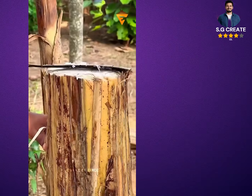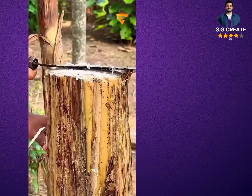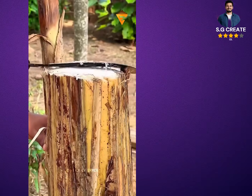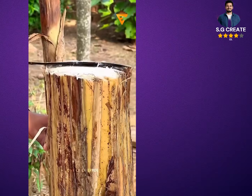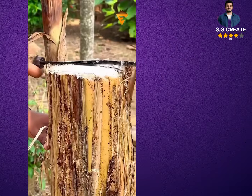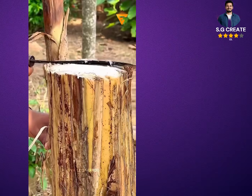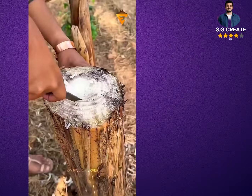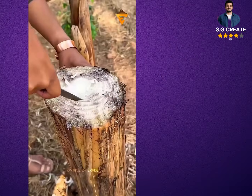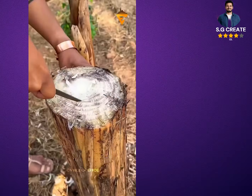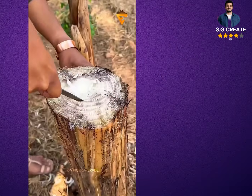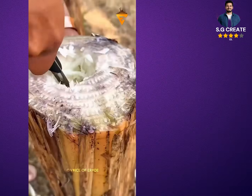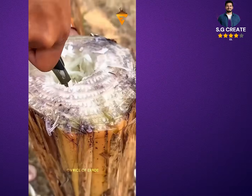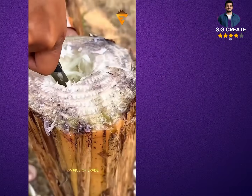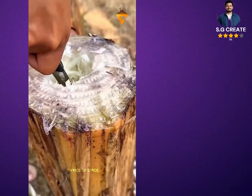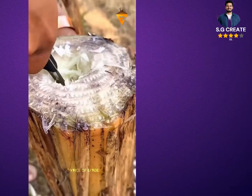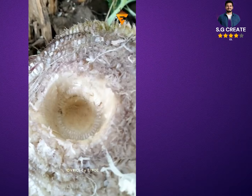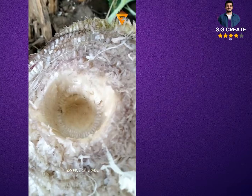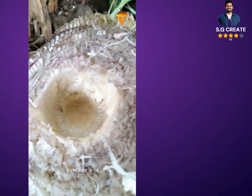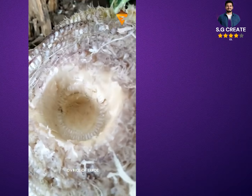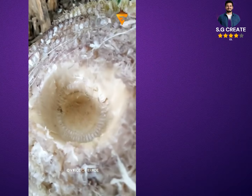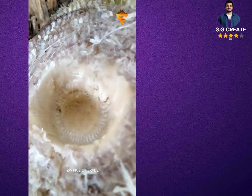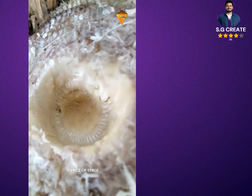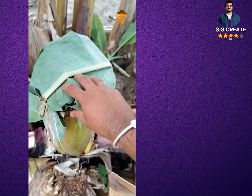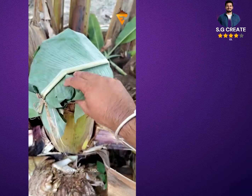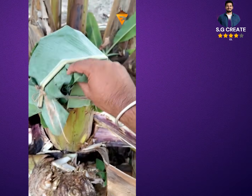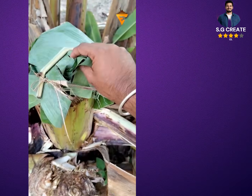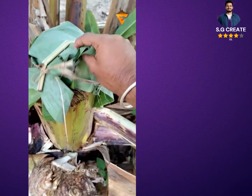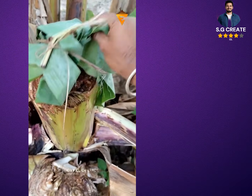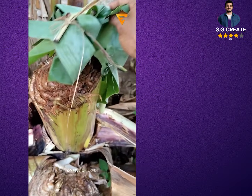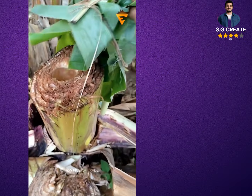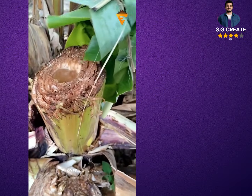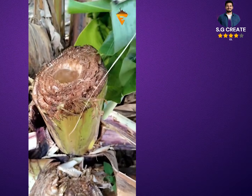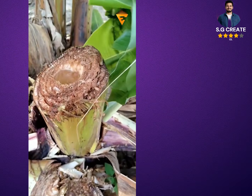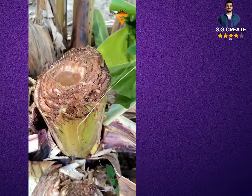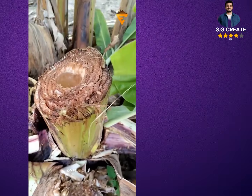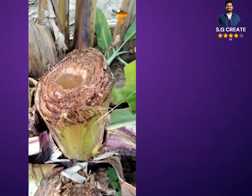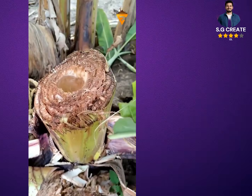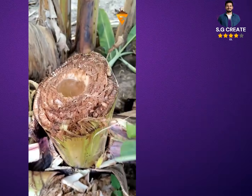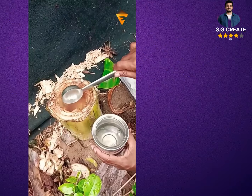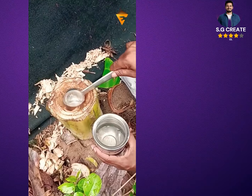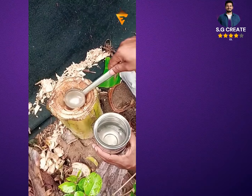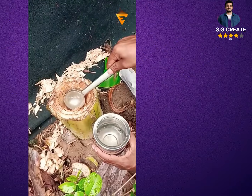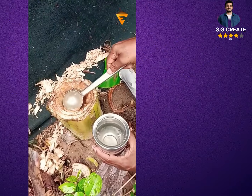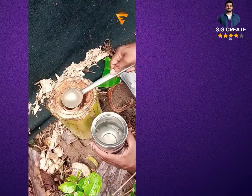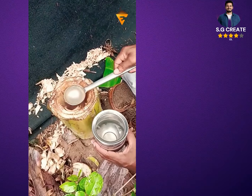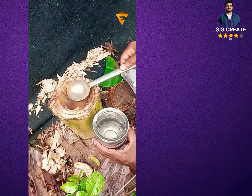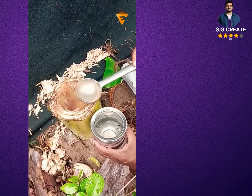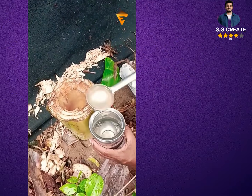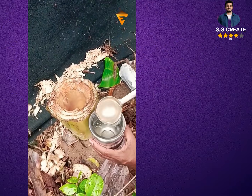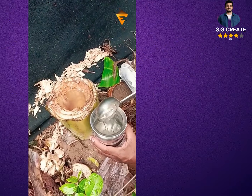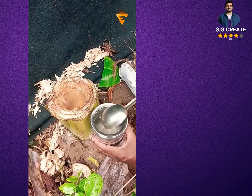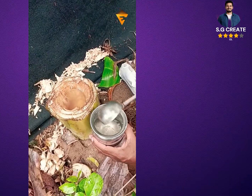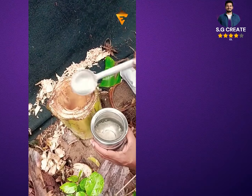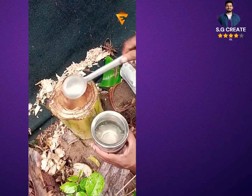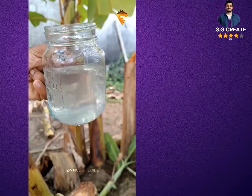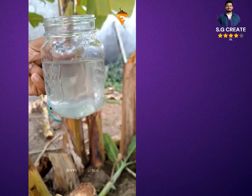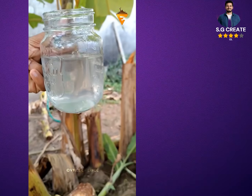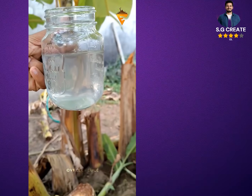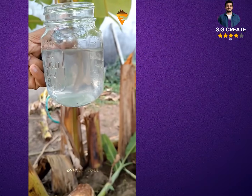தண்ணியா தெளிஞ்சு போயிரு. அந்த தண்ணி டேஸ்ட் வந்து எப்படின்னா நாக்கு கொஞ்சம் குடிக்கும்போது படபடன்னு இருக்கு. துவர்க்கு நான் ஏற்கனவே குடிச்சிருக்கிறேன். உடம்பு நல்லா இருக்கு.